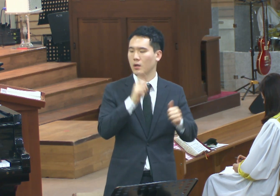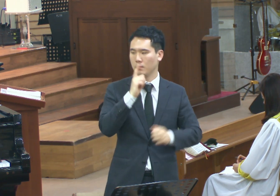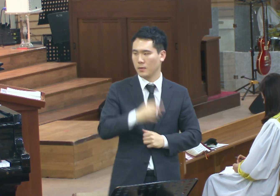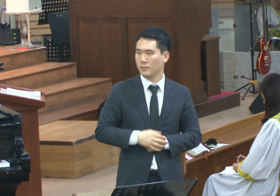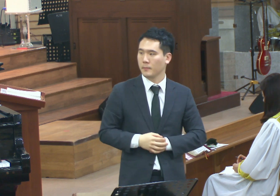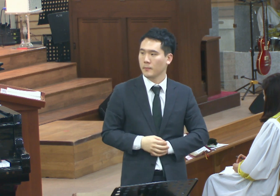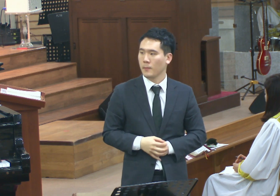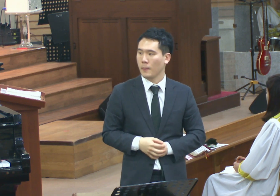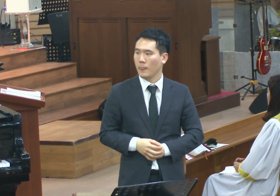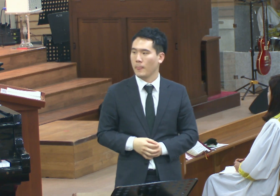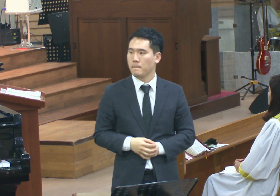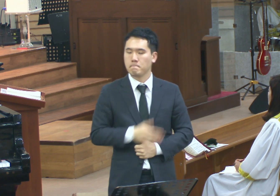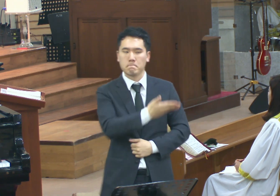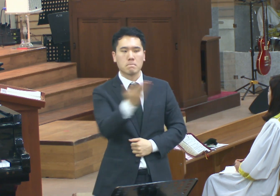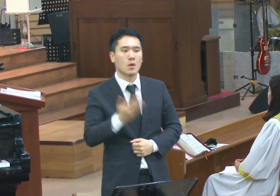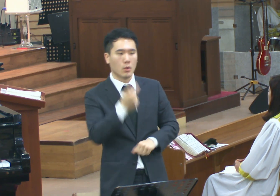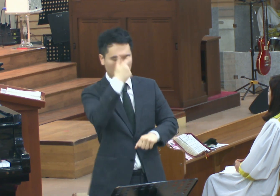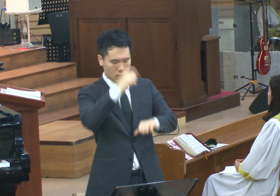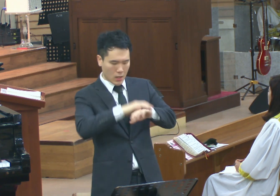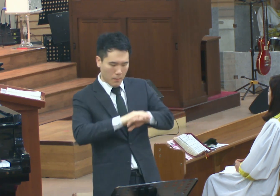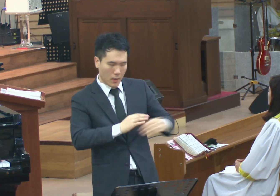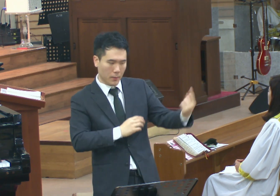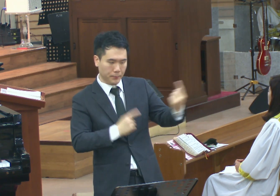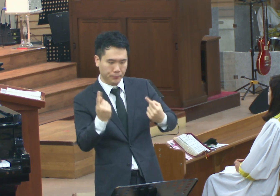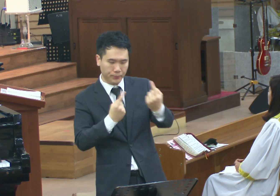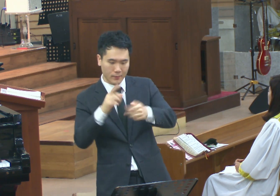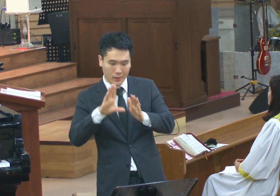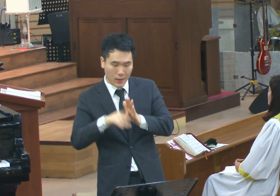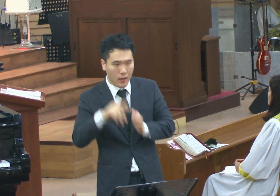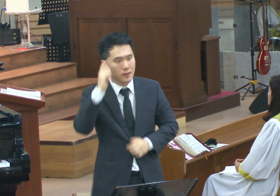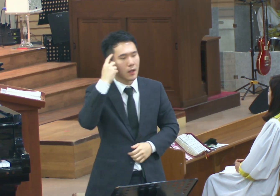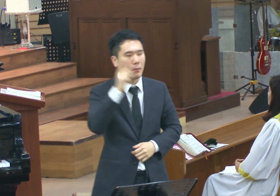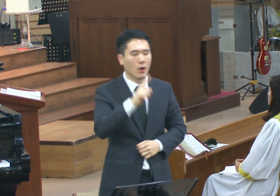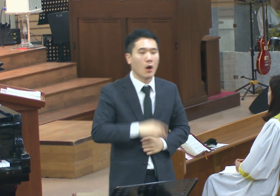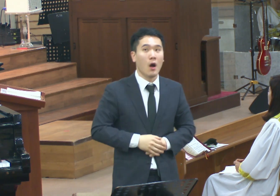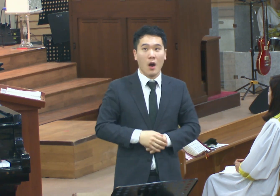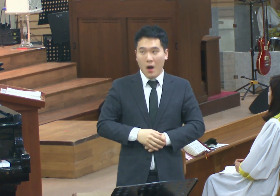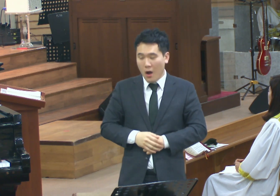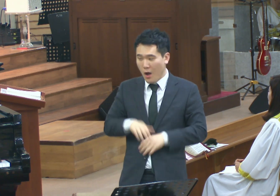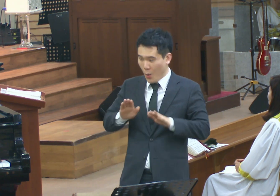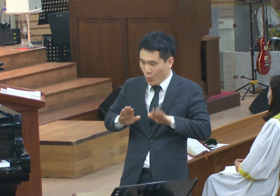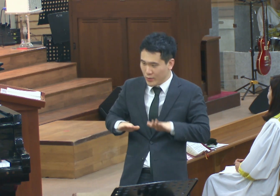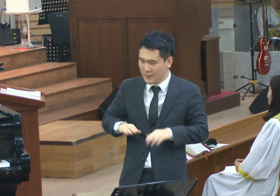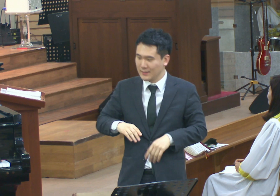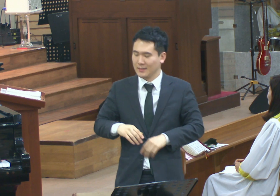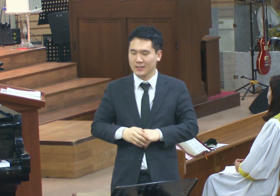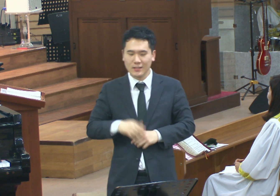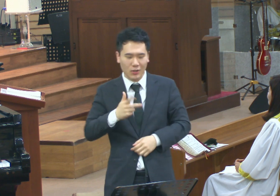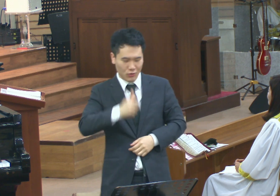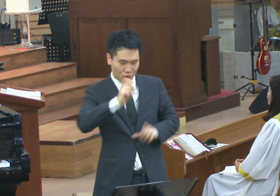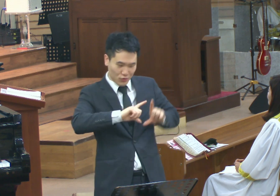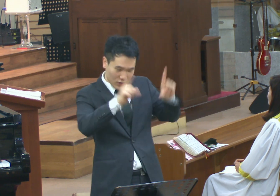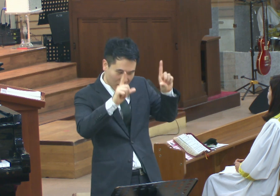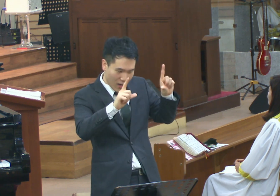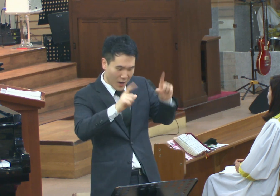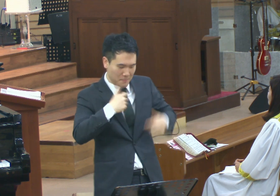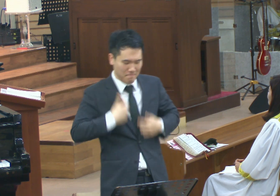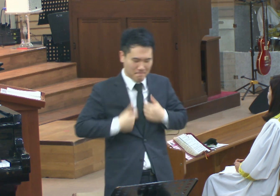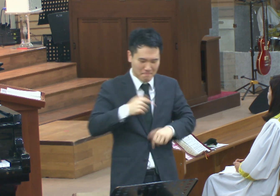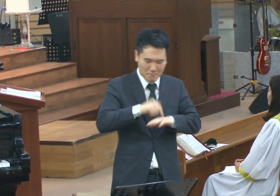여러분 예배에 오실 때 오늘 주일이야 하고 막 기쁨으로 막 30분 전에 와서 앉으세요? 아니면